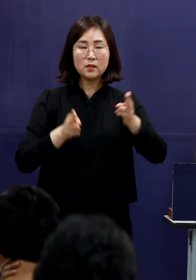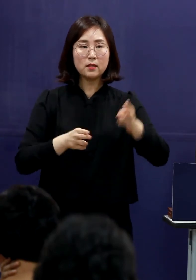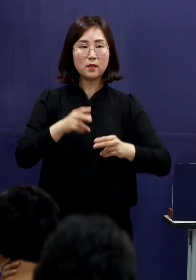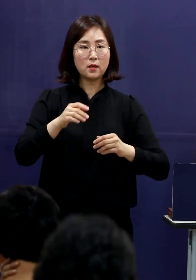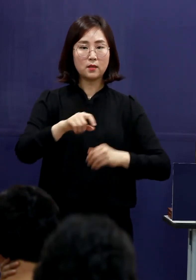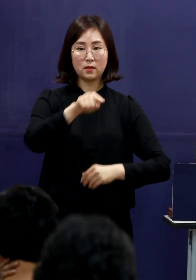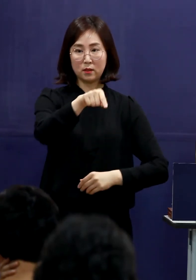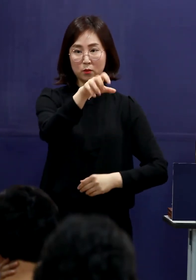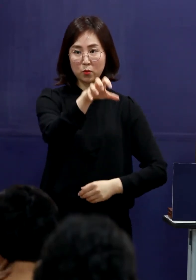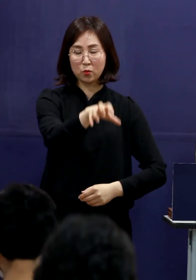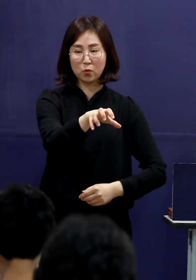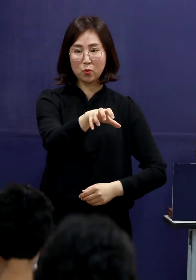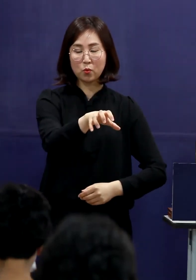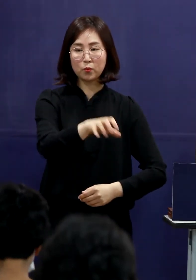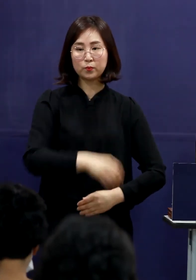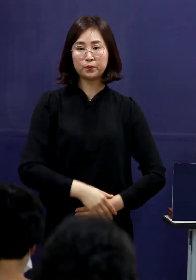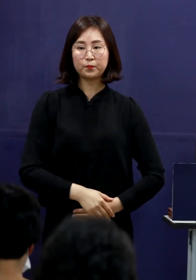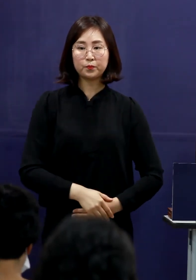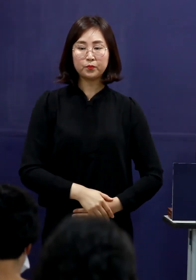본 기자가